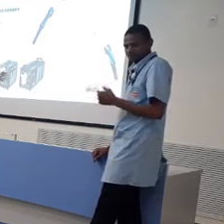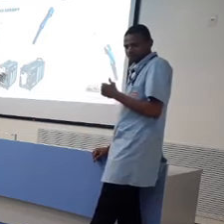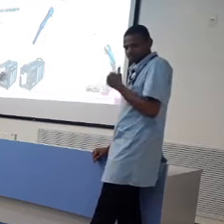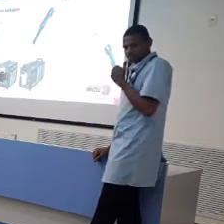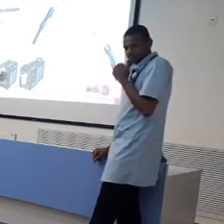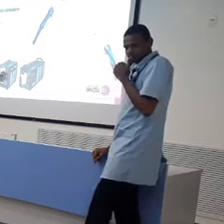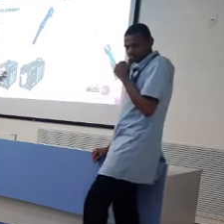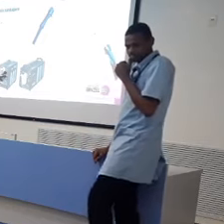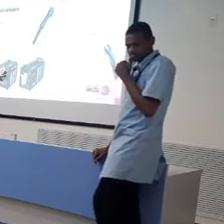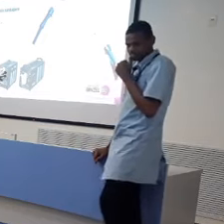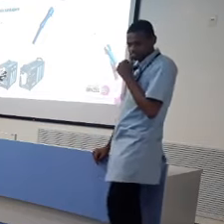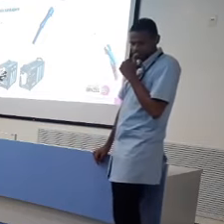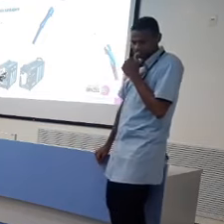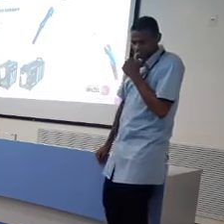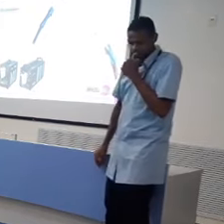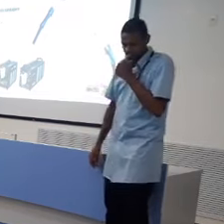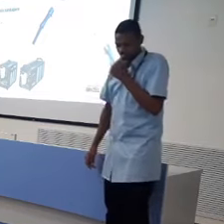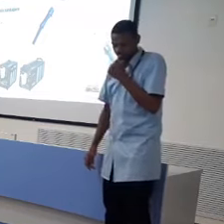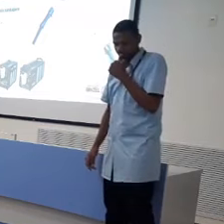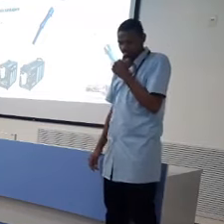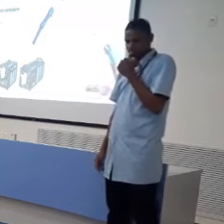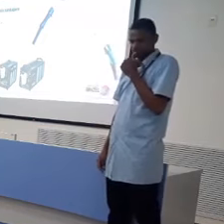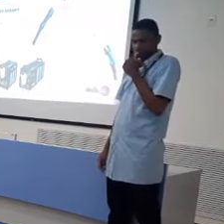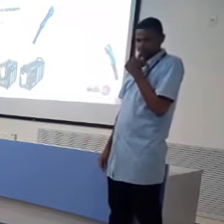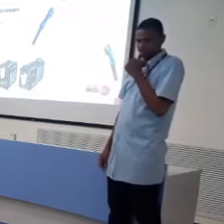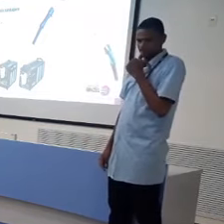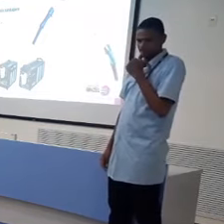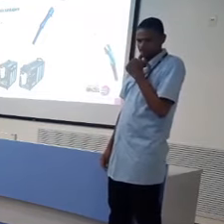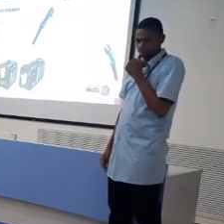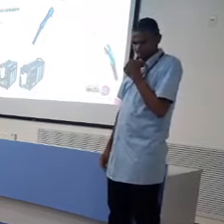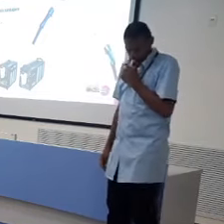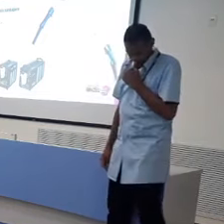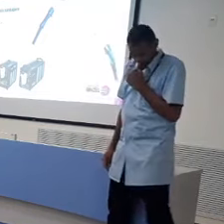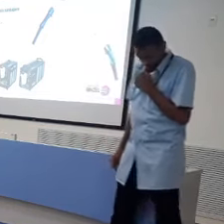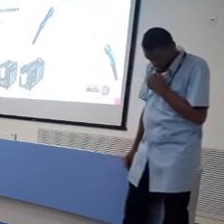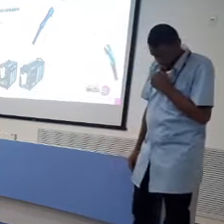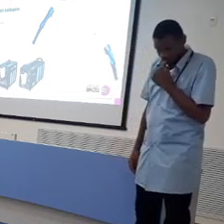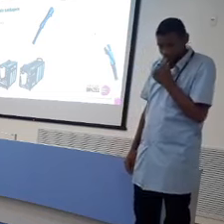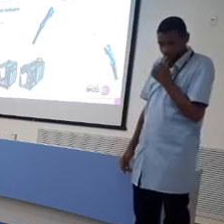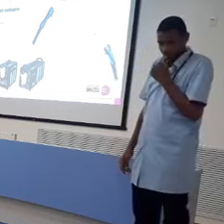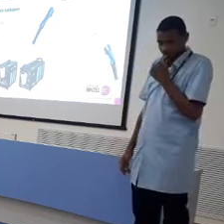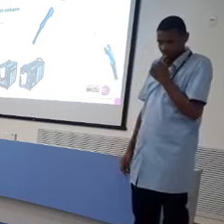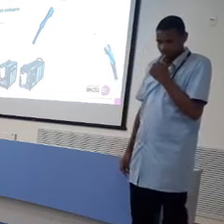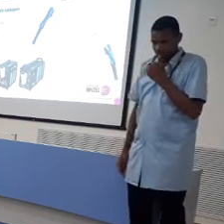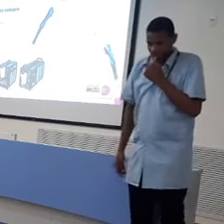máquina específica, qualquer máquina de solda pode trabalhar com esta tocha, tá?